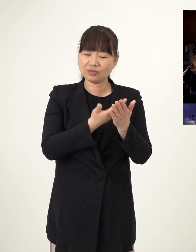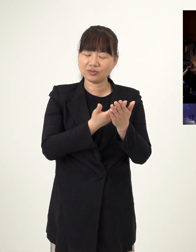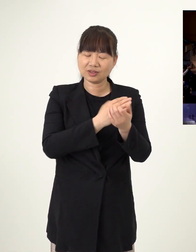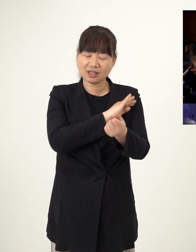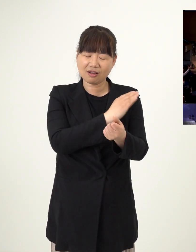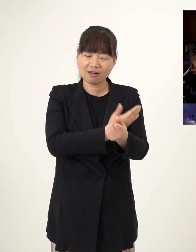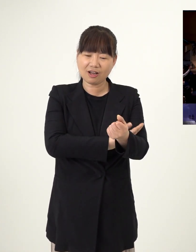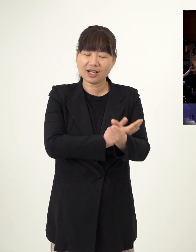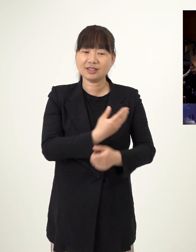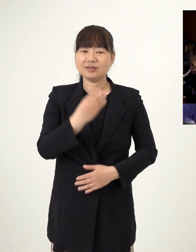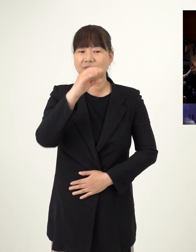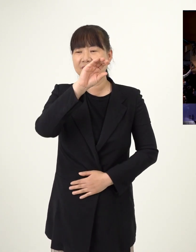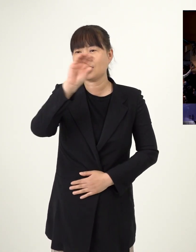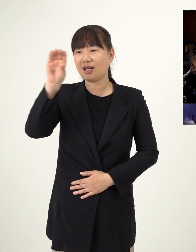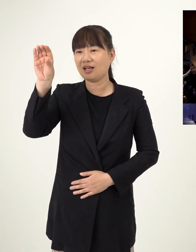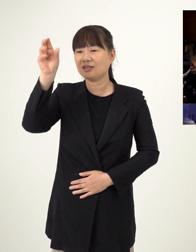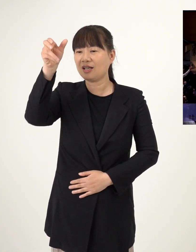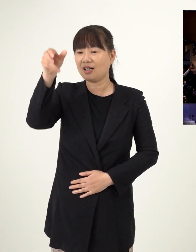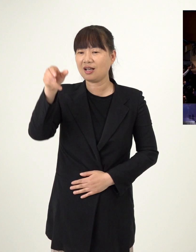십자가의 능력,